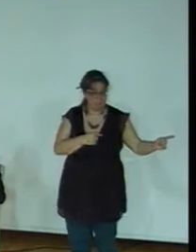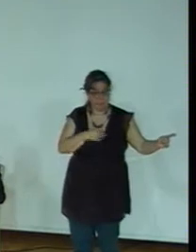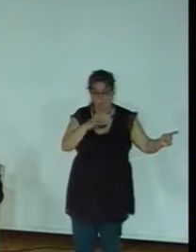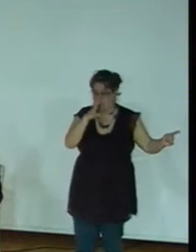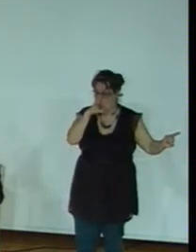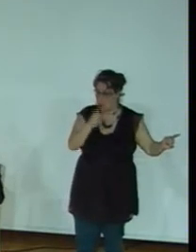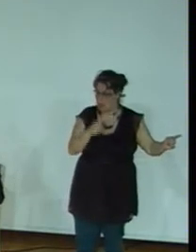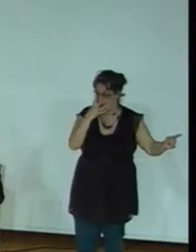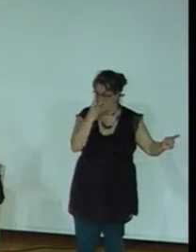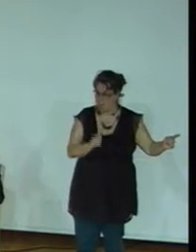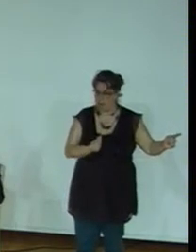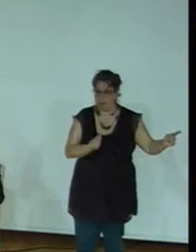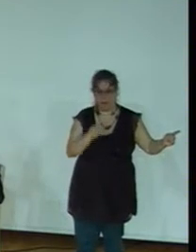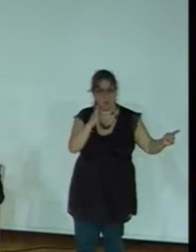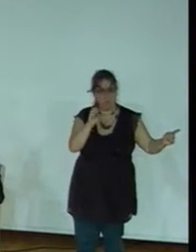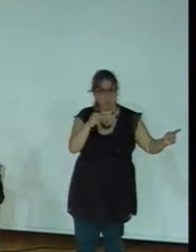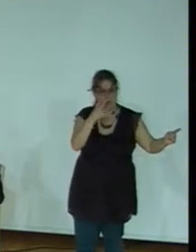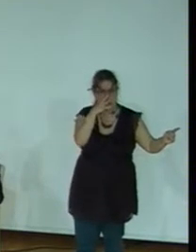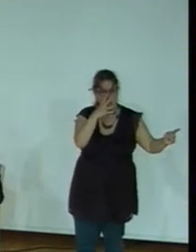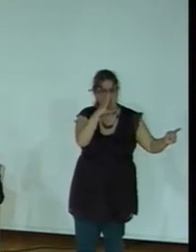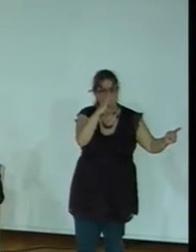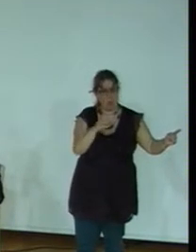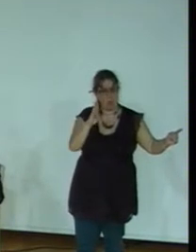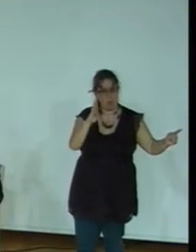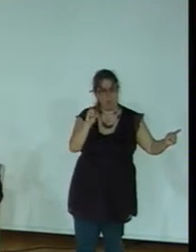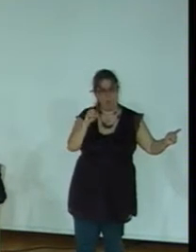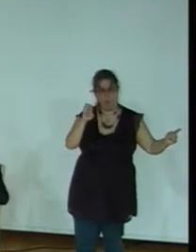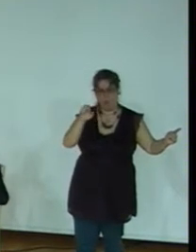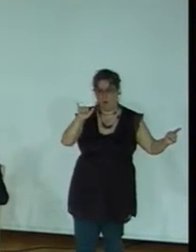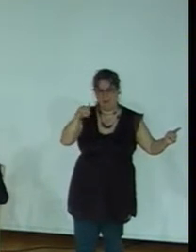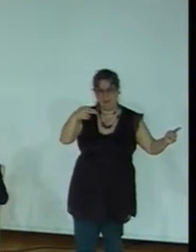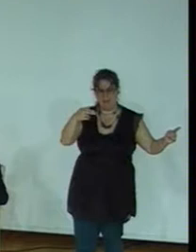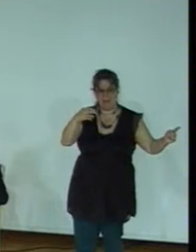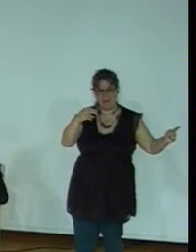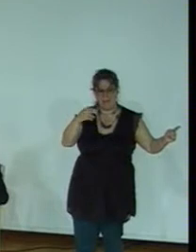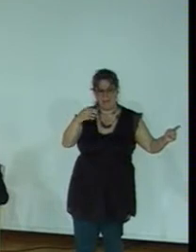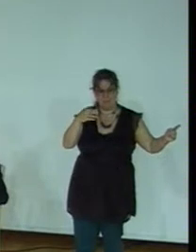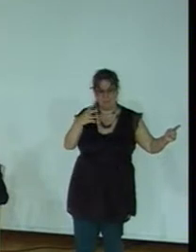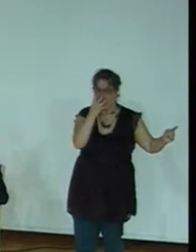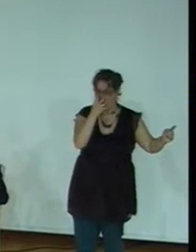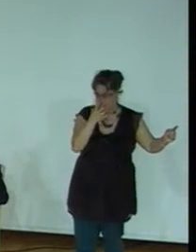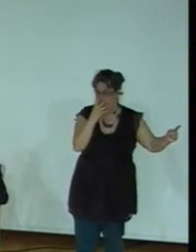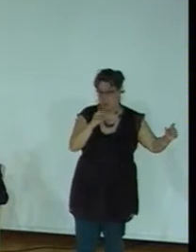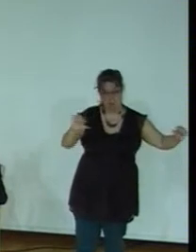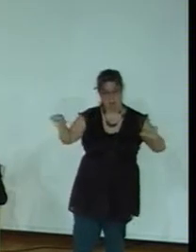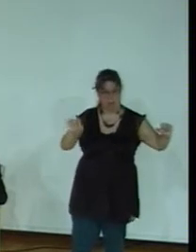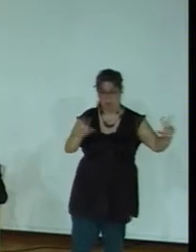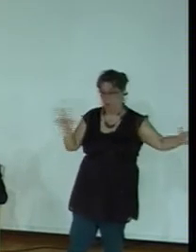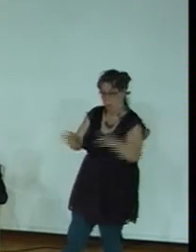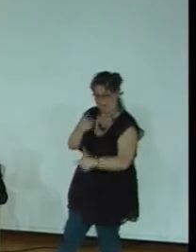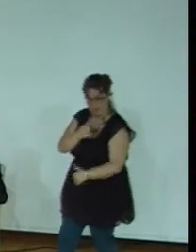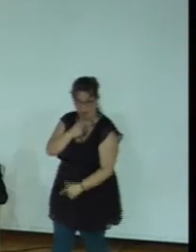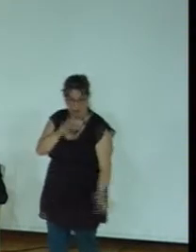pas certain que ça soit le souhait du législateur que les entreprises françaises ou européennes ouvrent leur technologie largement à des compagnies, entreprises